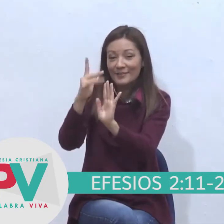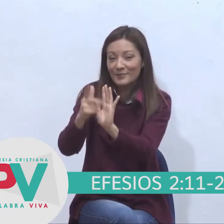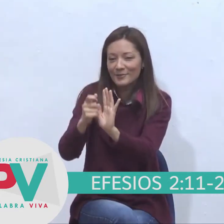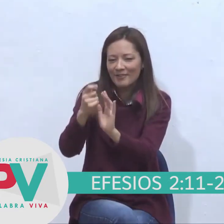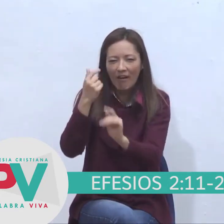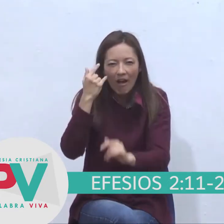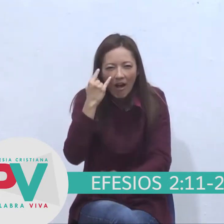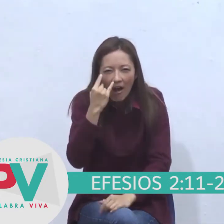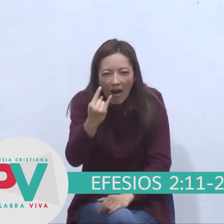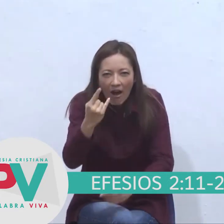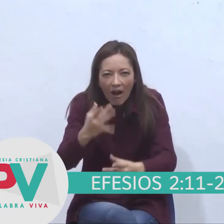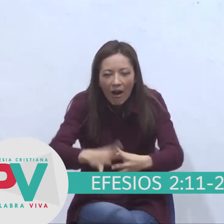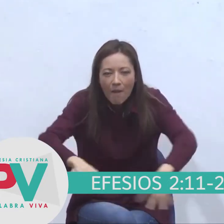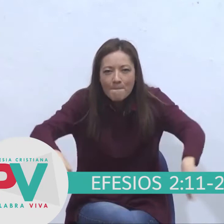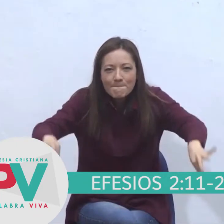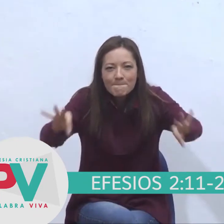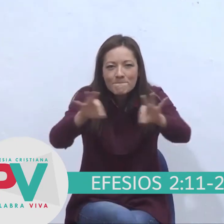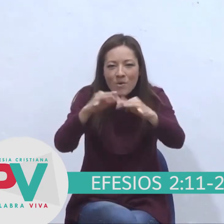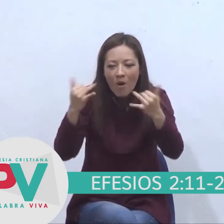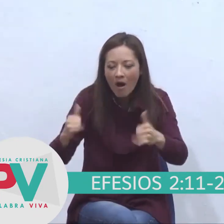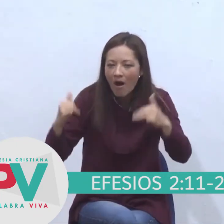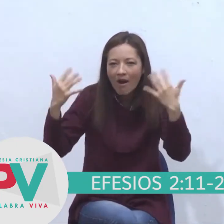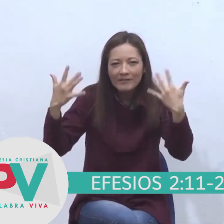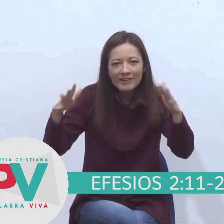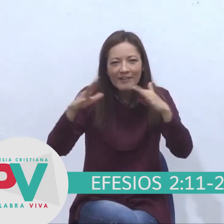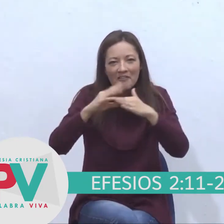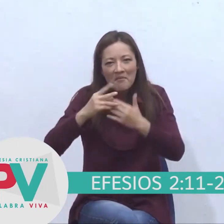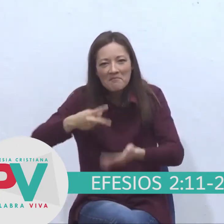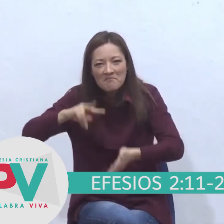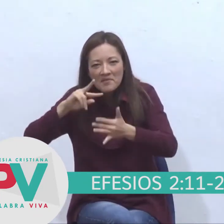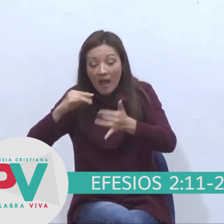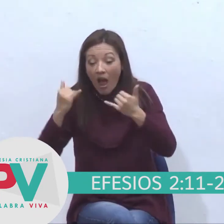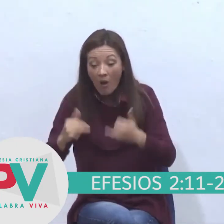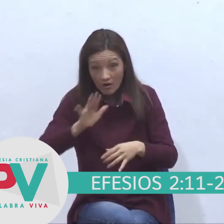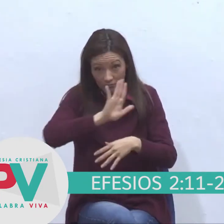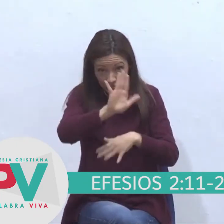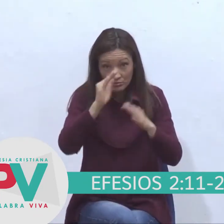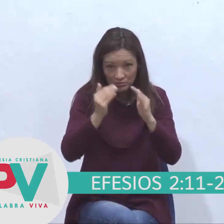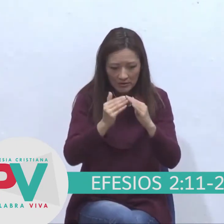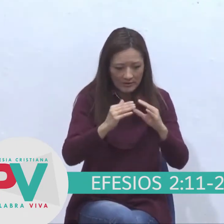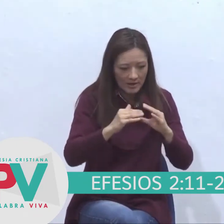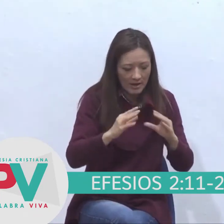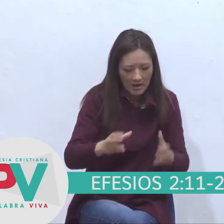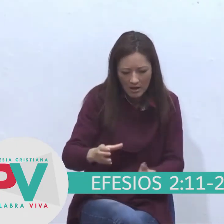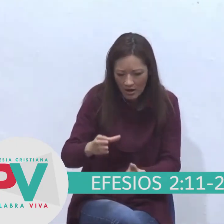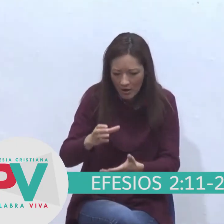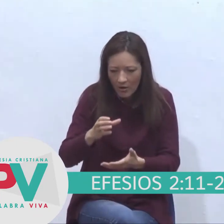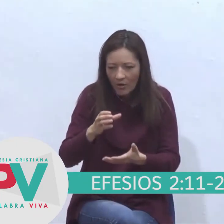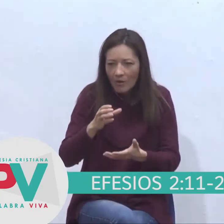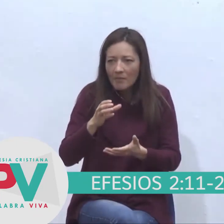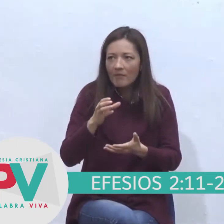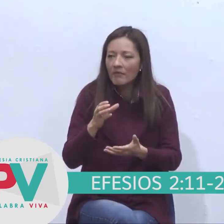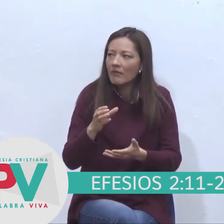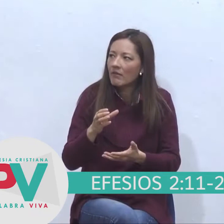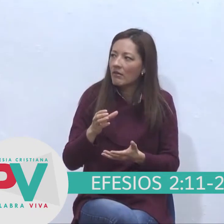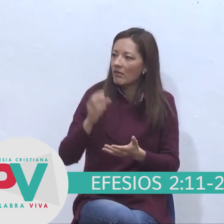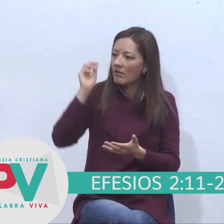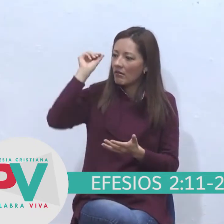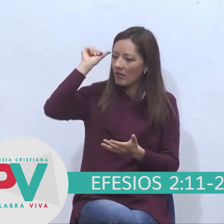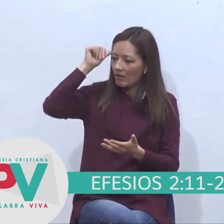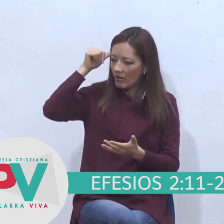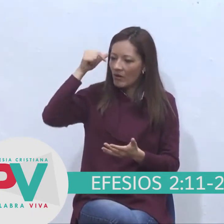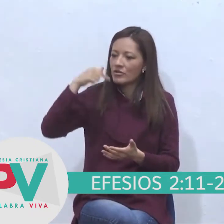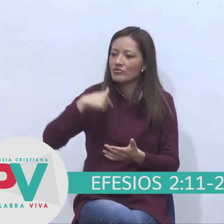estamos celebrando? Cuando tome ahora en un momento la copa, si usted cree que en Cristo Jesús, ahora usted